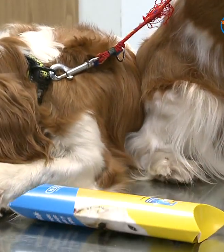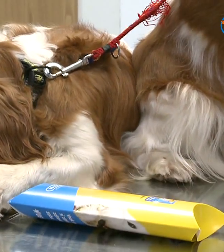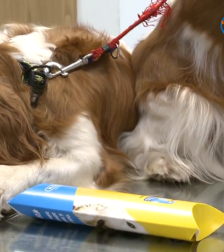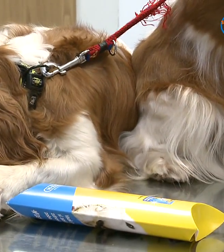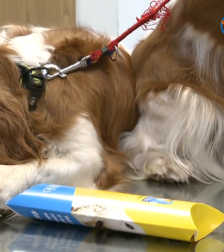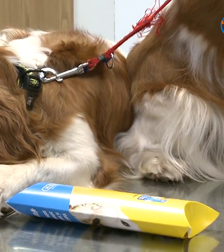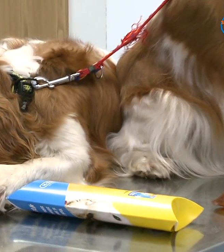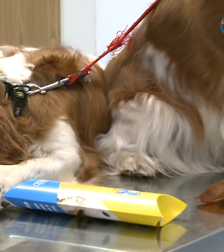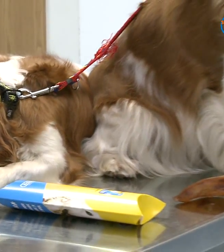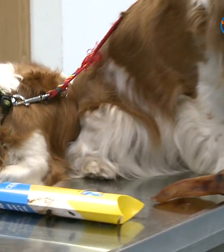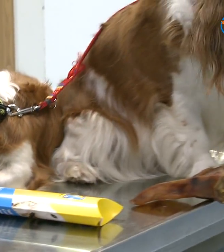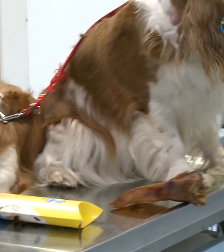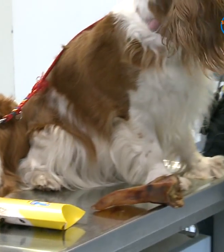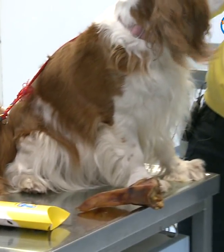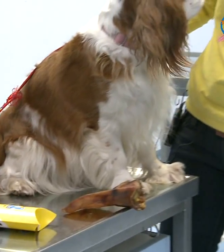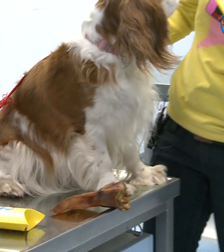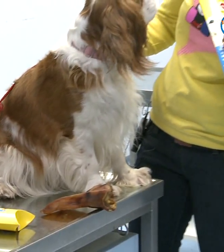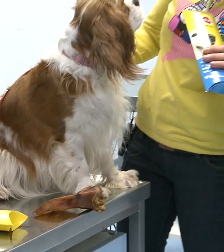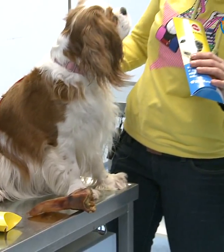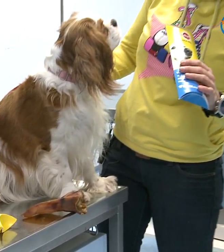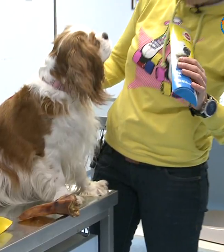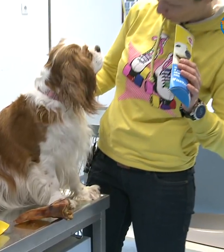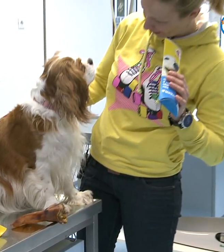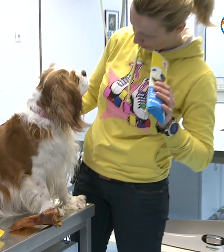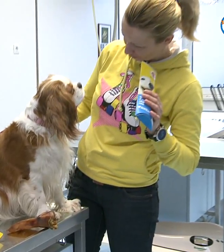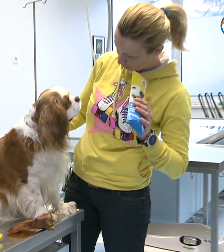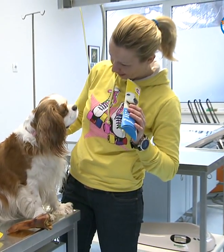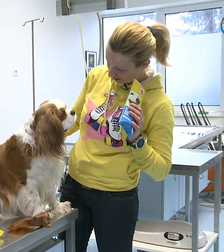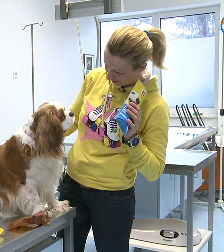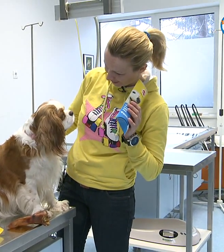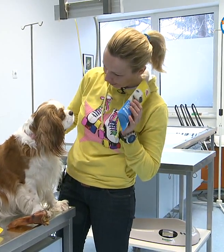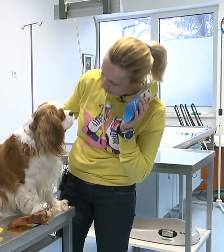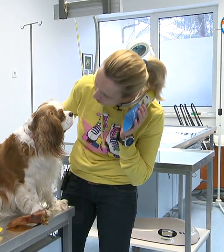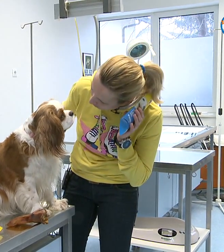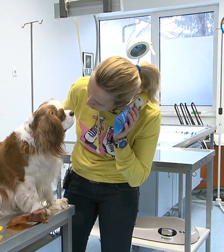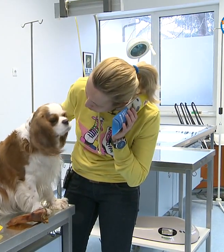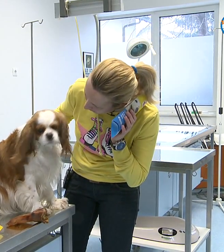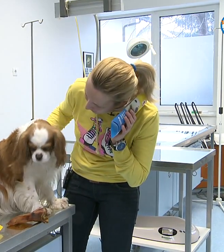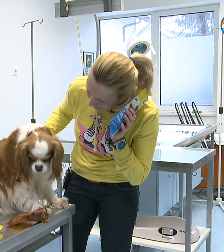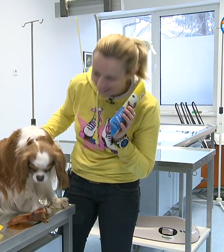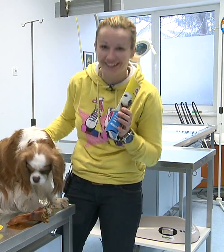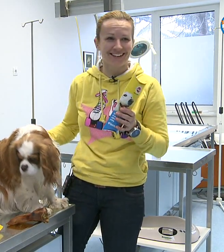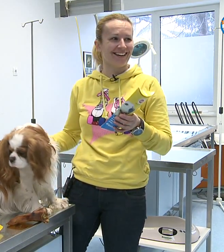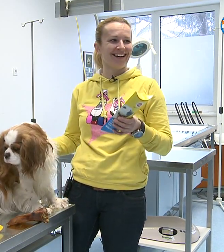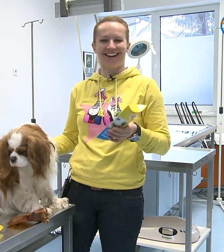Kaj ste dobile? Džema, palčka tukaj za zobeke, da boš imela lepe zobeke. In daš enega ljubčka.